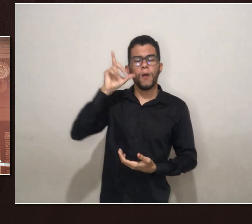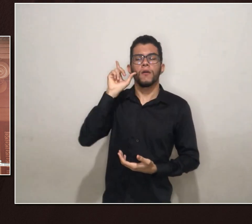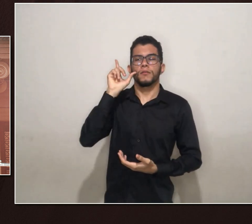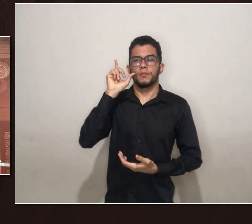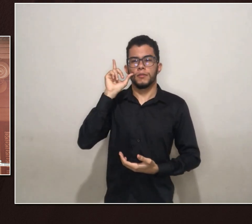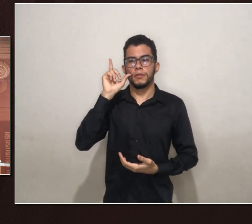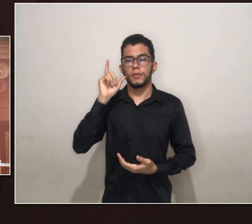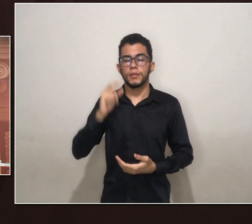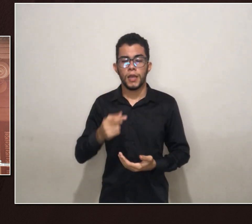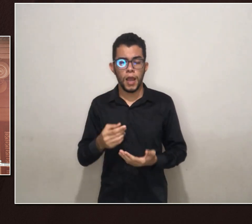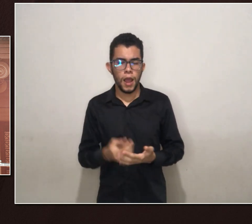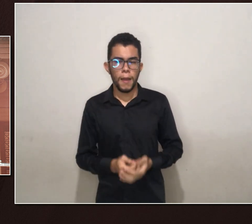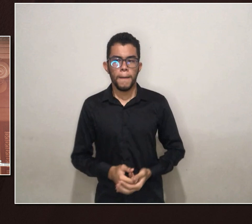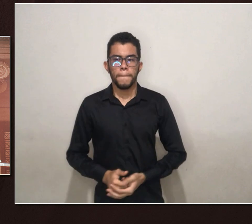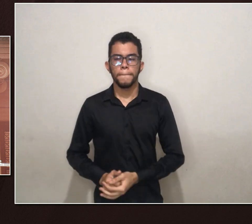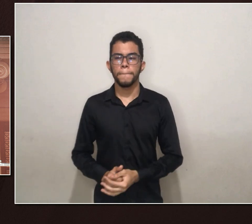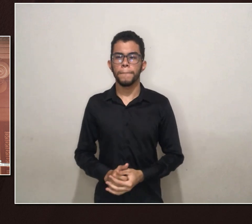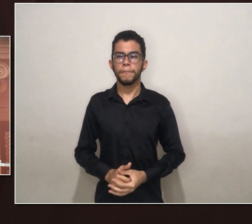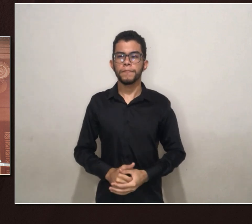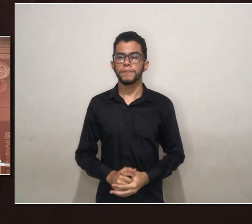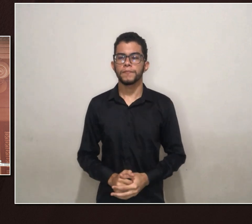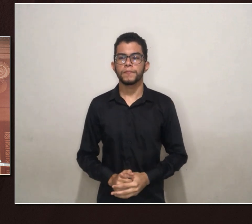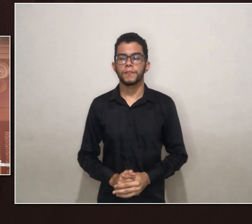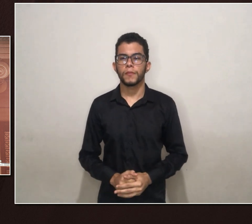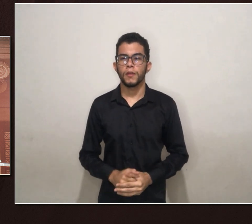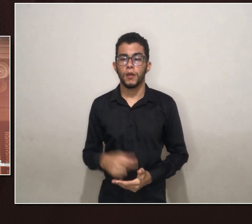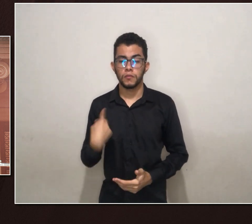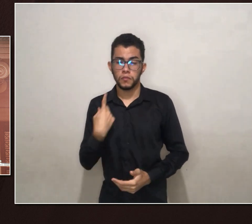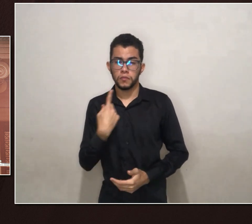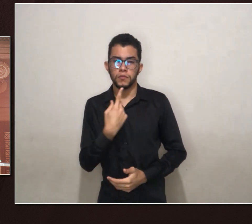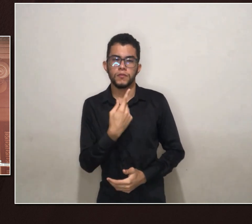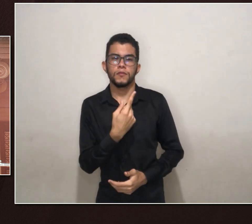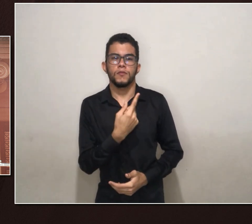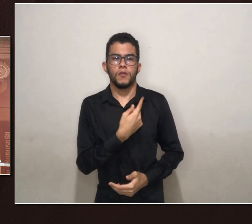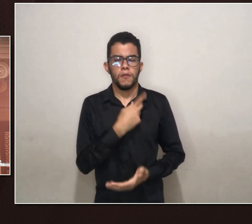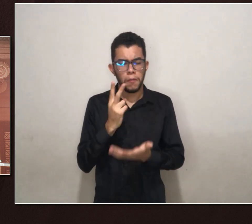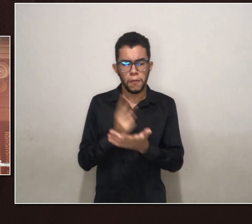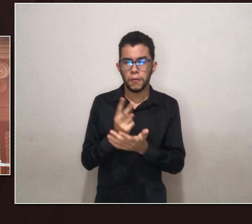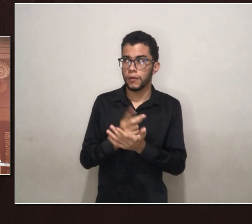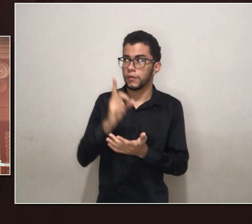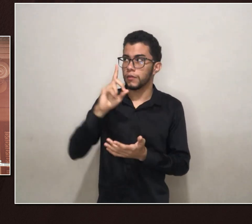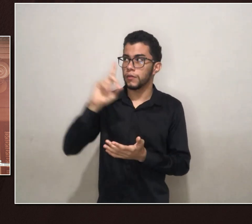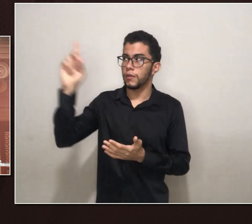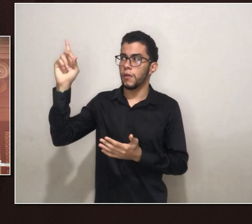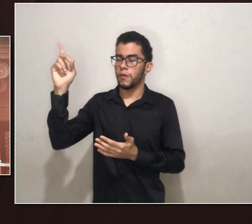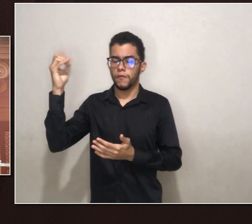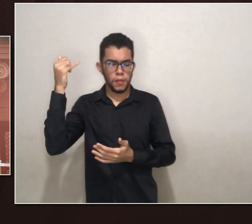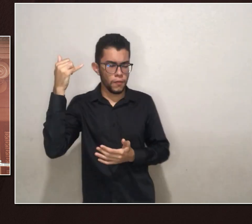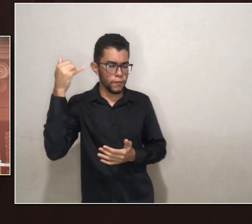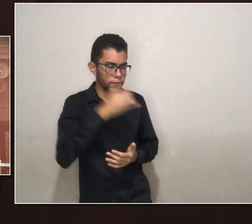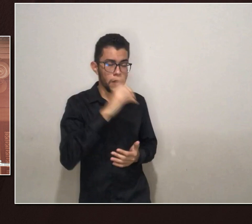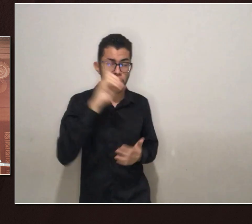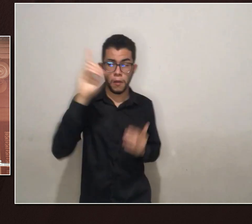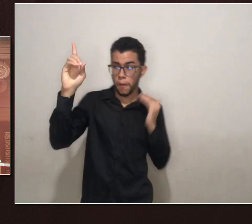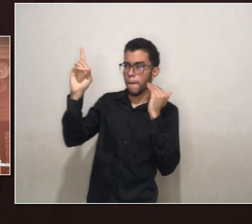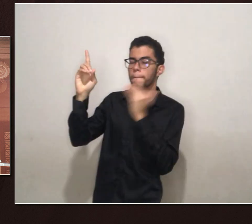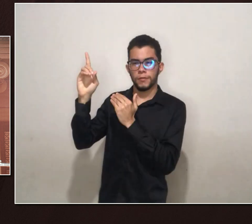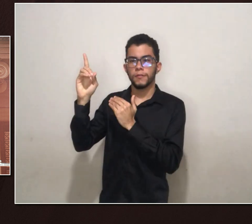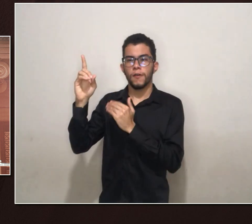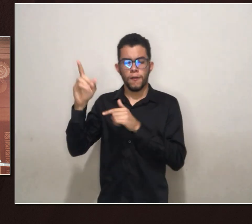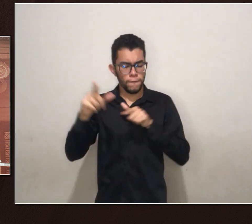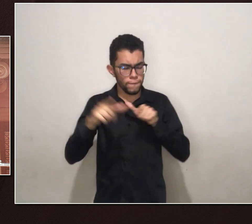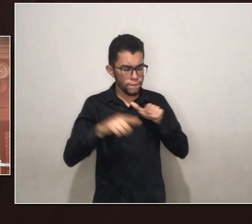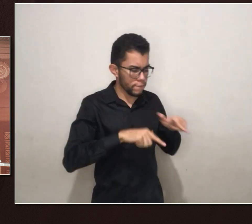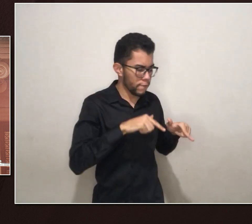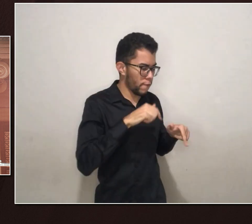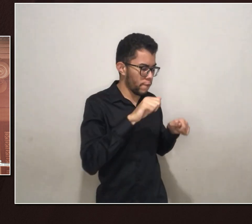queridos irmãos, nós seguimos o que o Senhor manda falar, o que o Senhor manda fazer, né? A igreja, quando